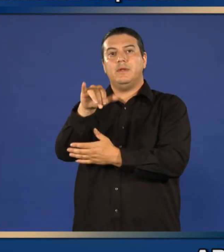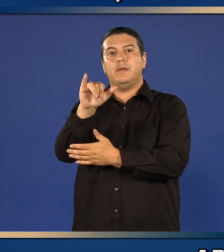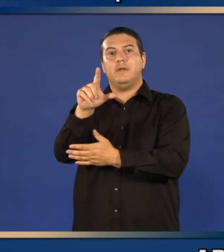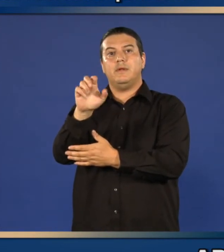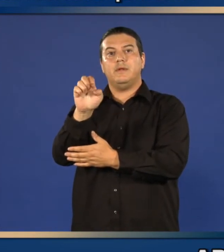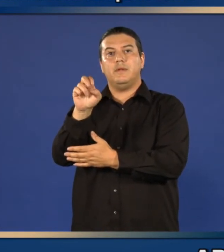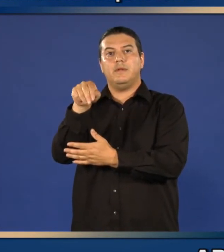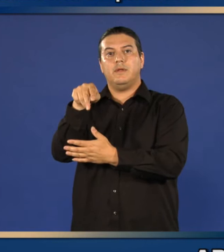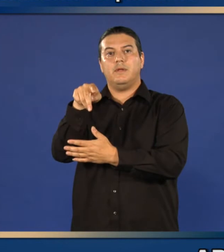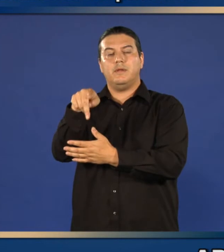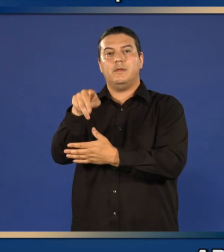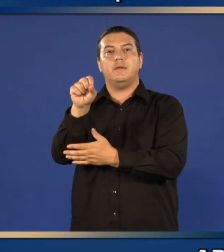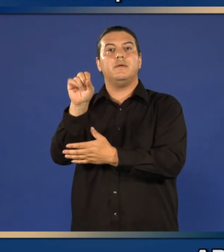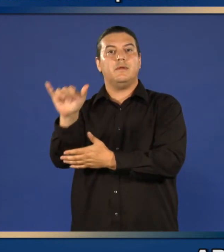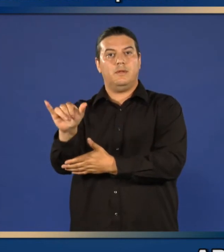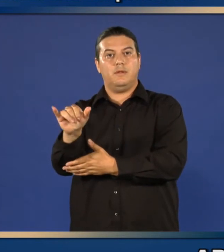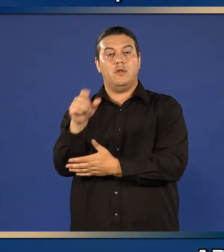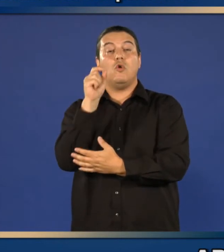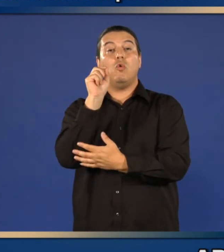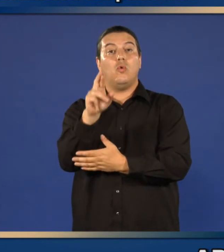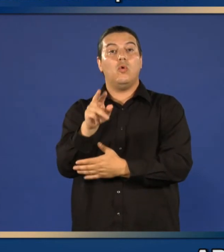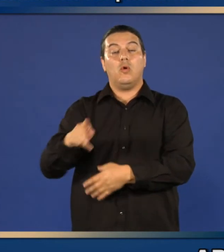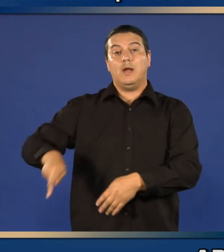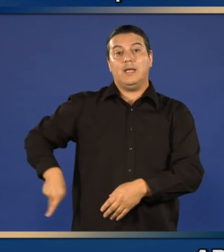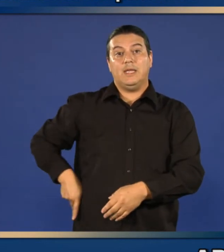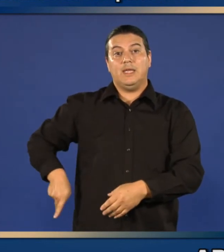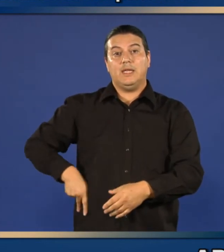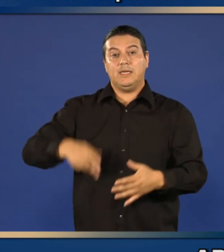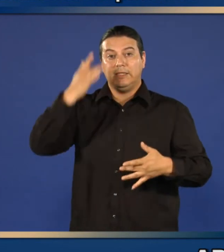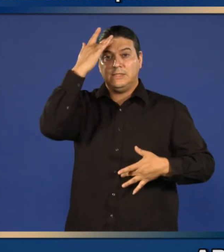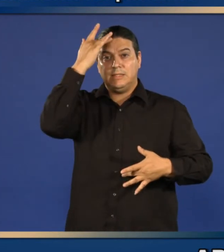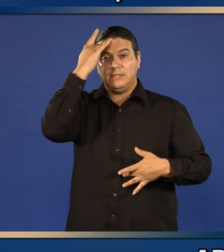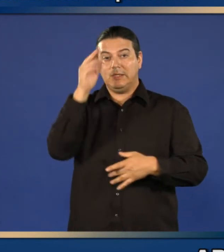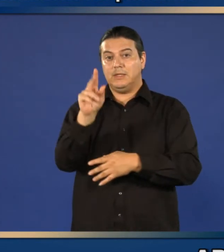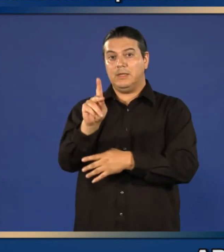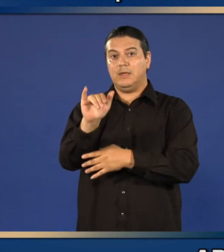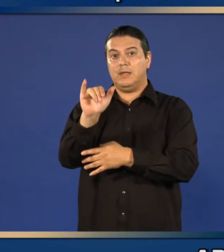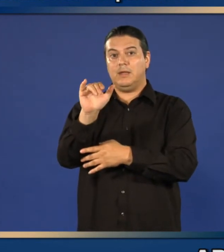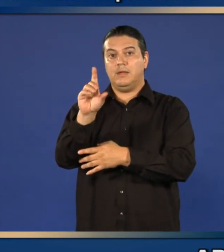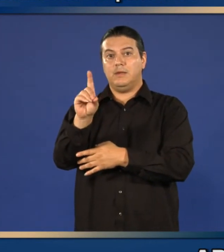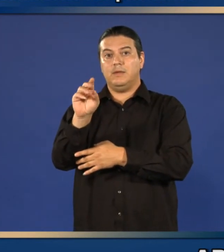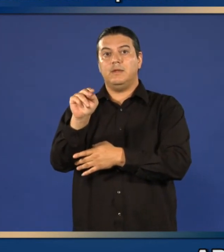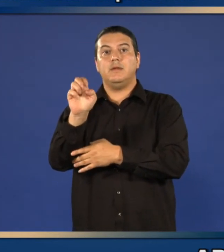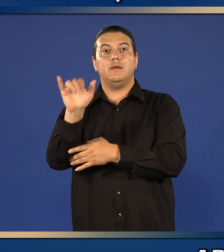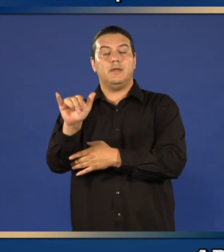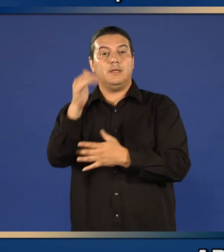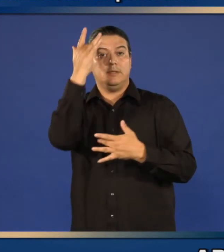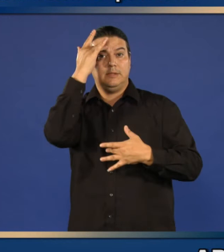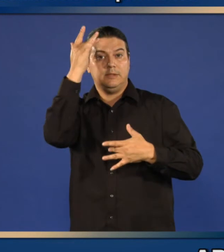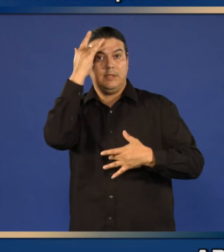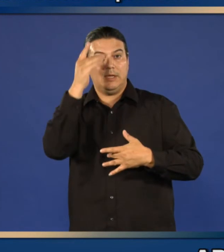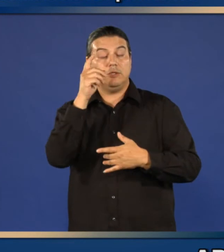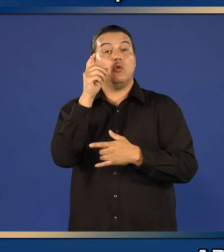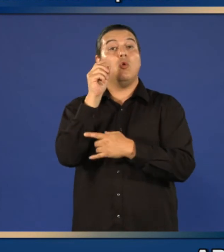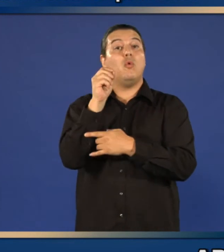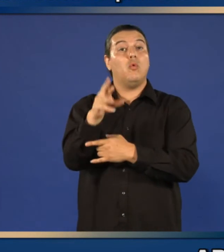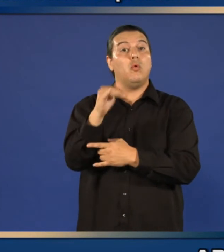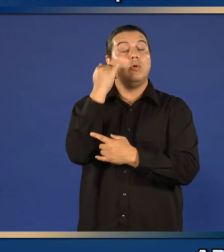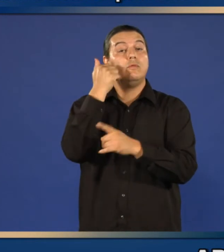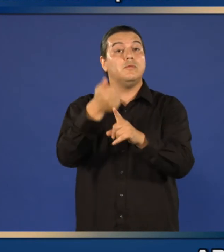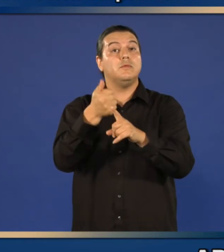o si usted está embarazada embarazo o lactancia